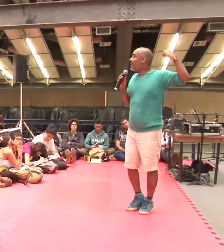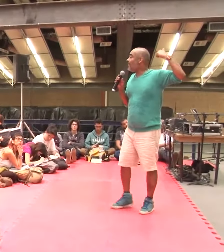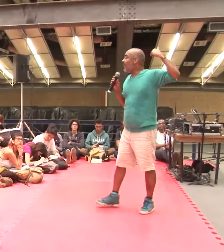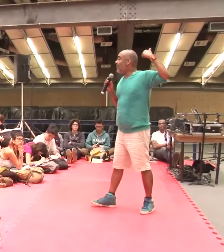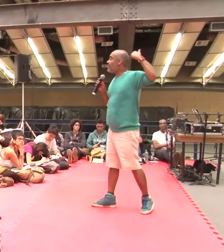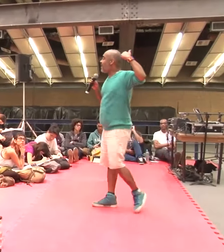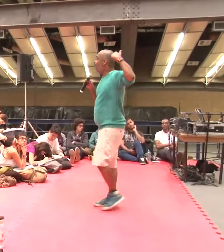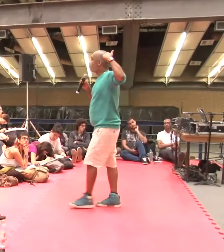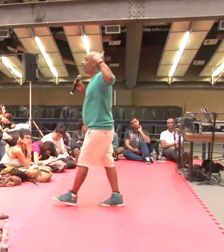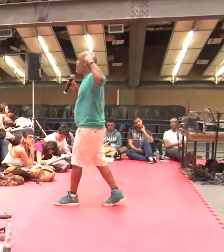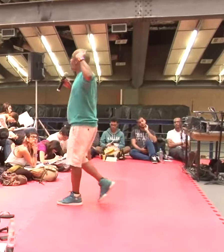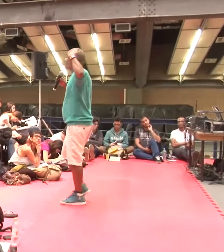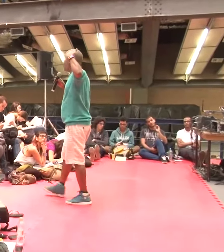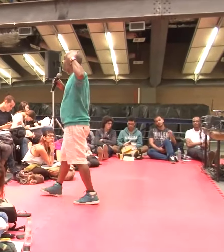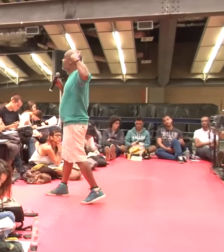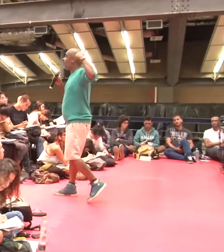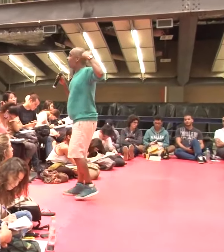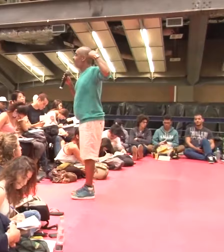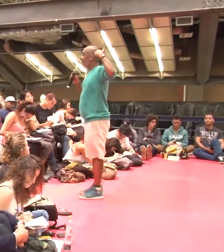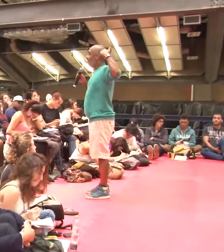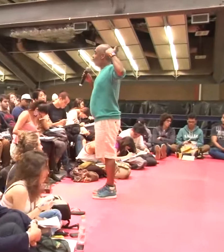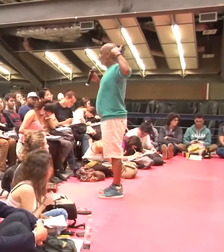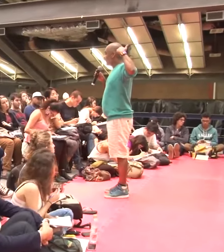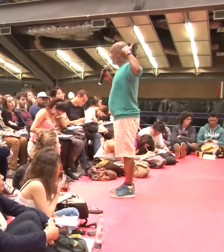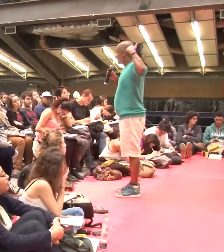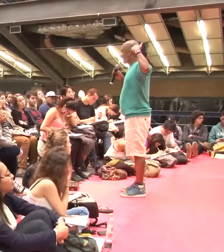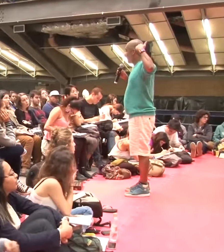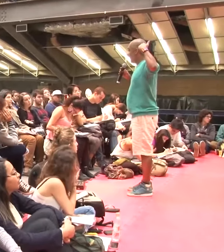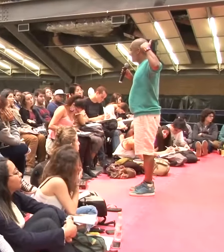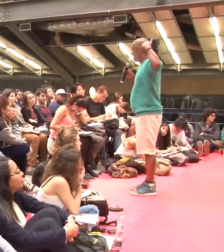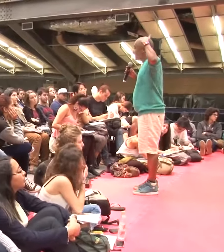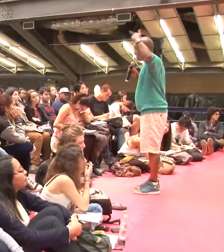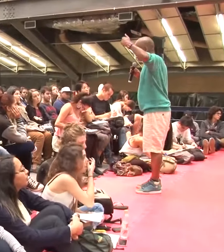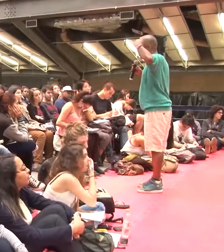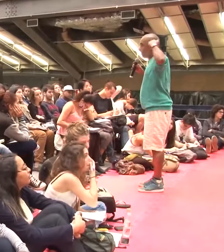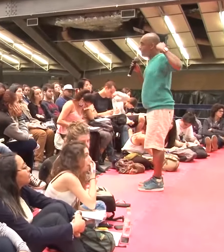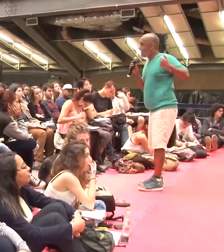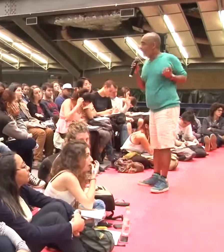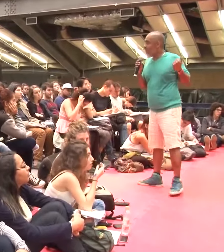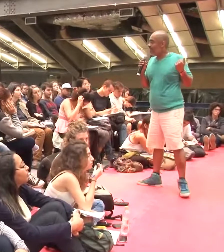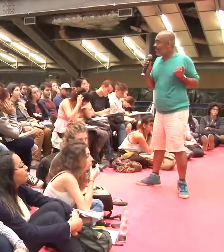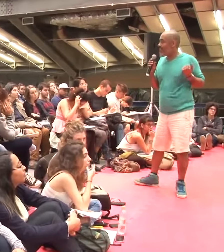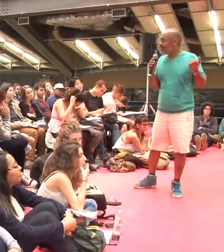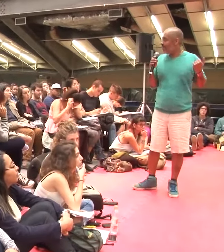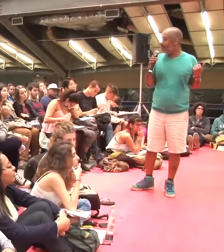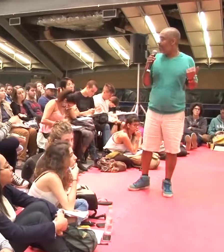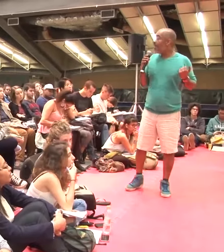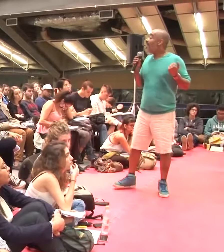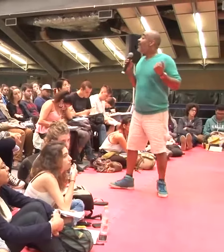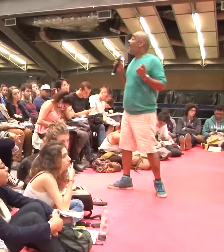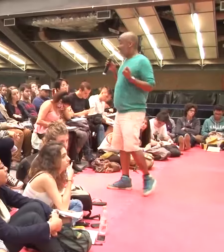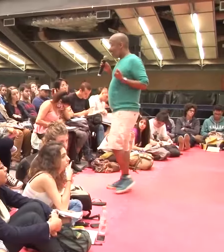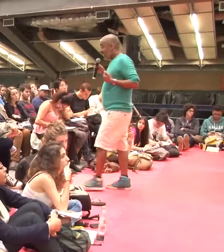Por que que Miranda inicialmente não consente com a aproximação entre João Romão e a filha?